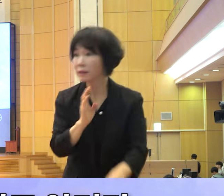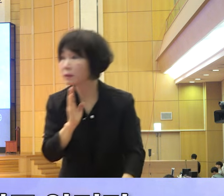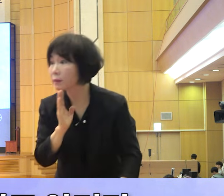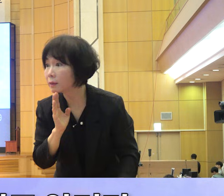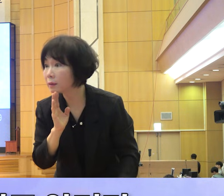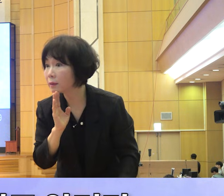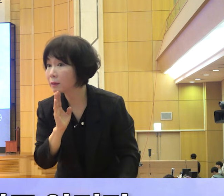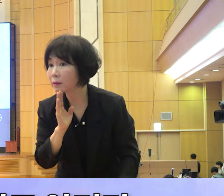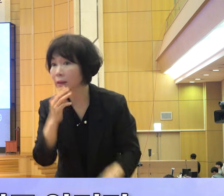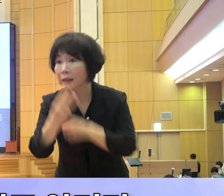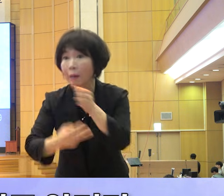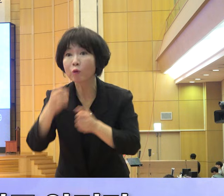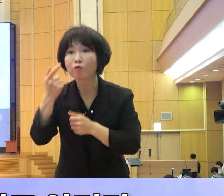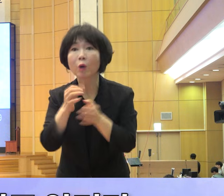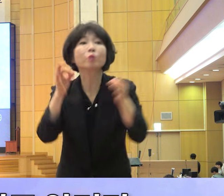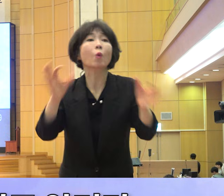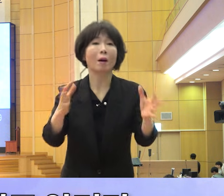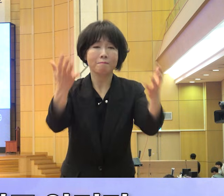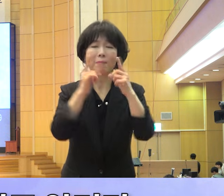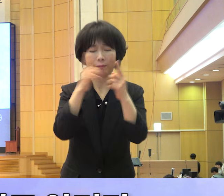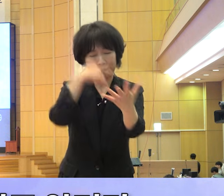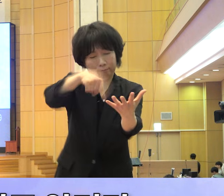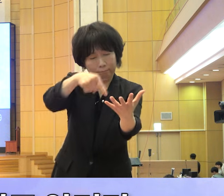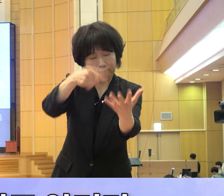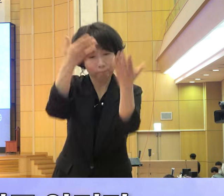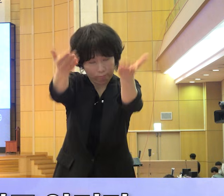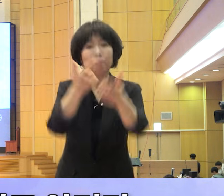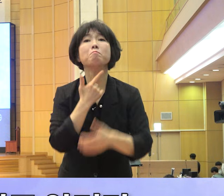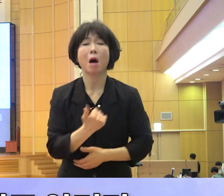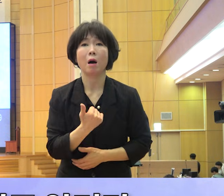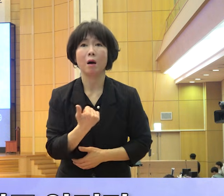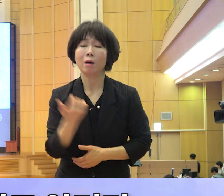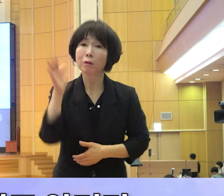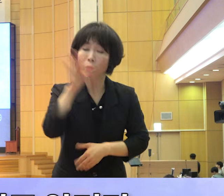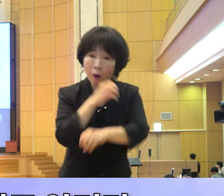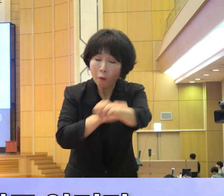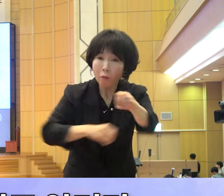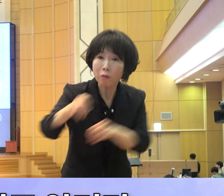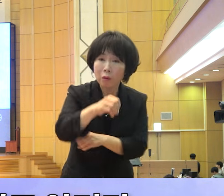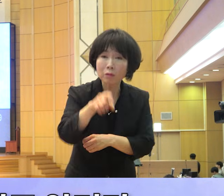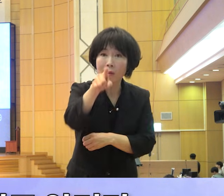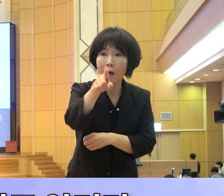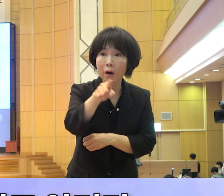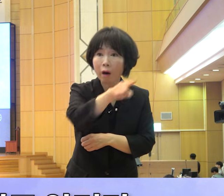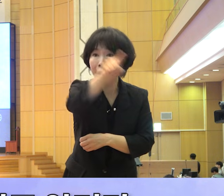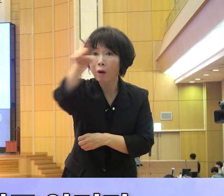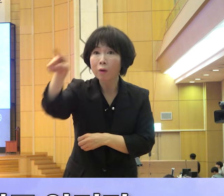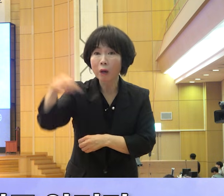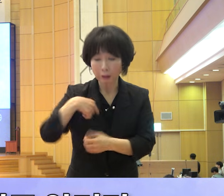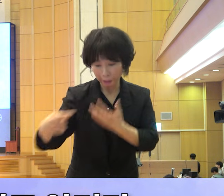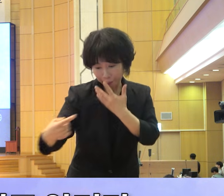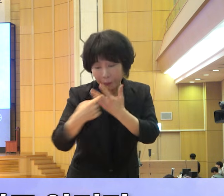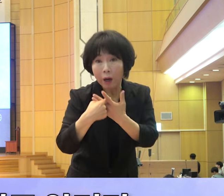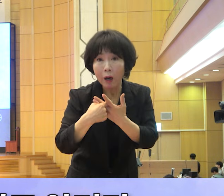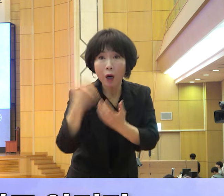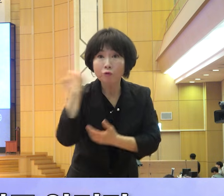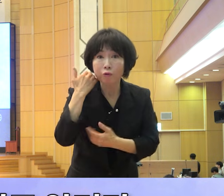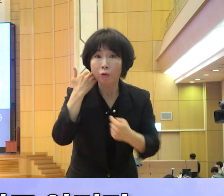영적인 말씀으로 양육했습니까? 그렇게까지 말씀 듣고 그렇게까지 주님의 능력을 많이